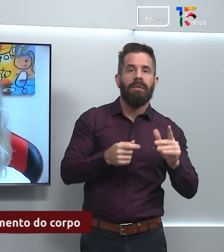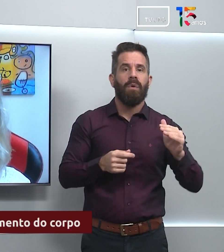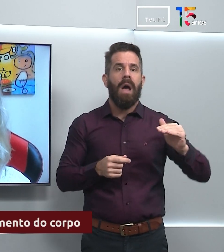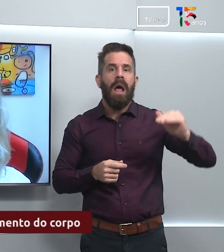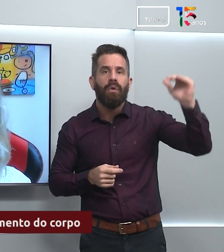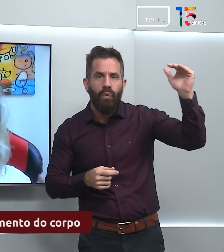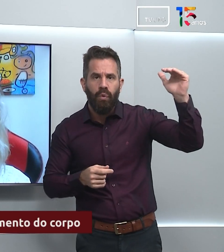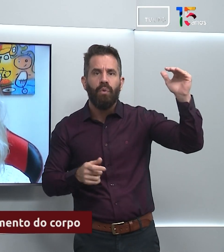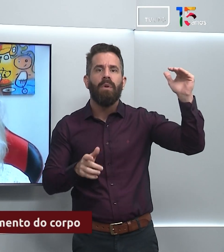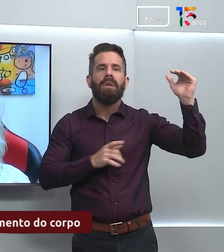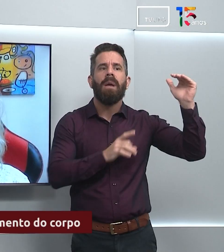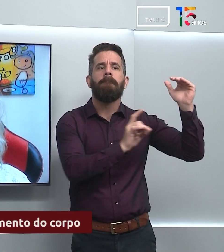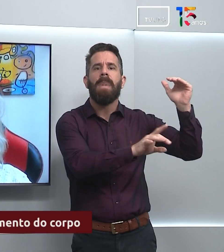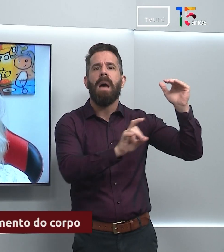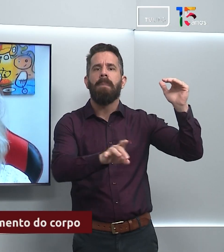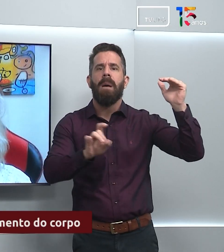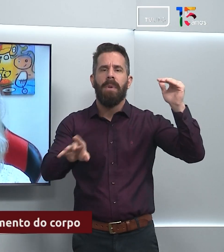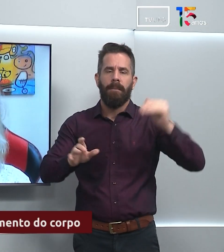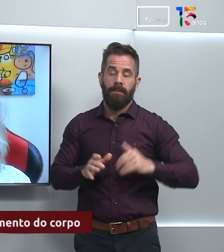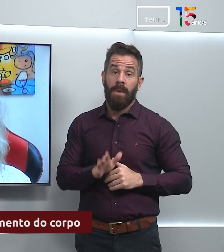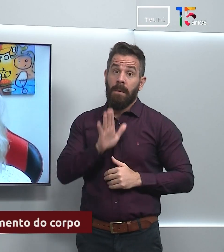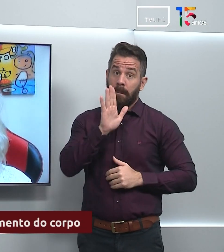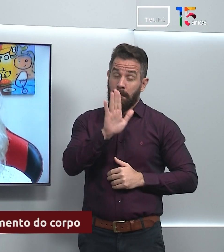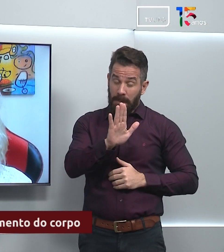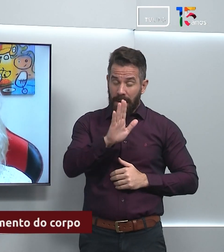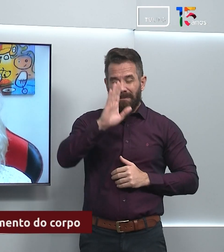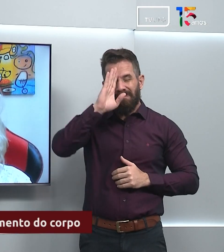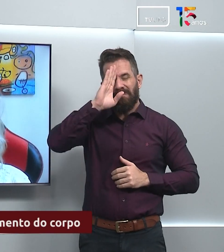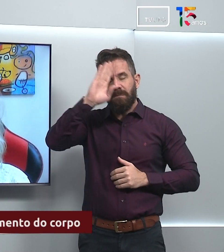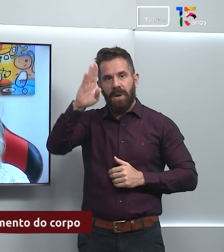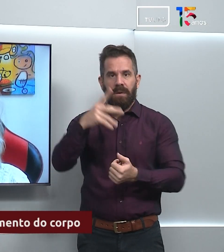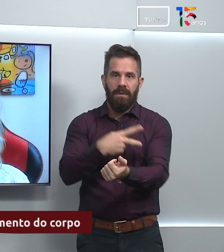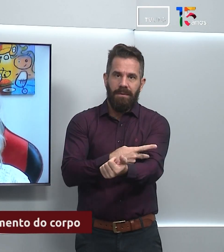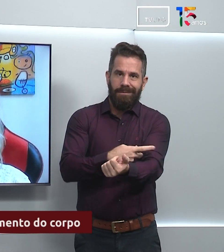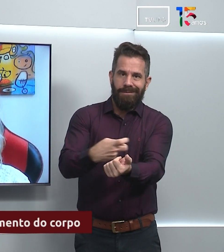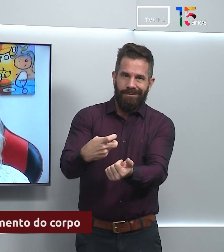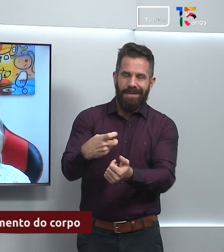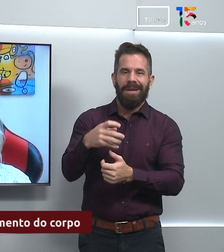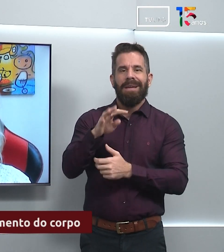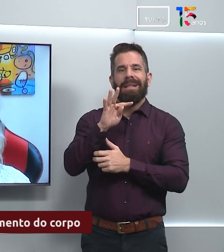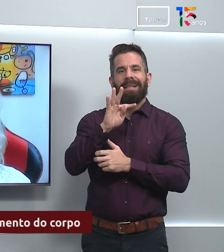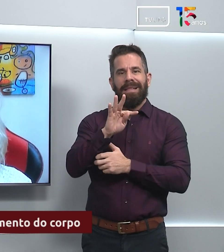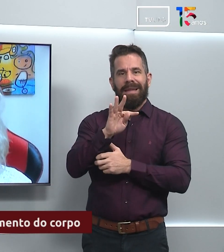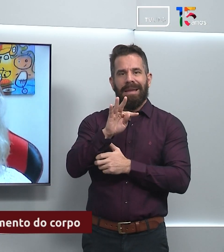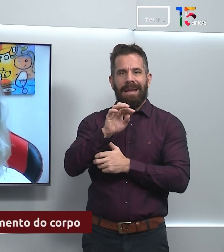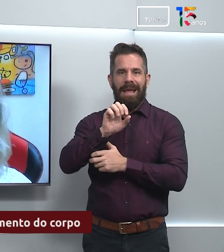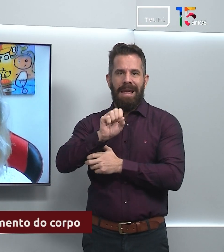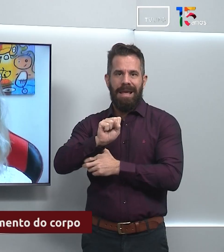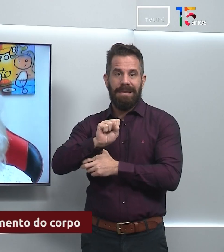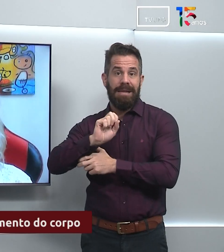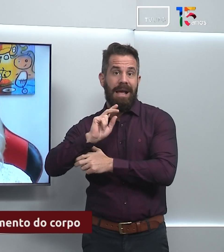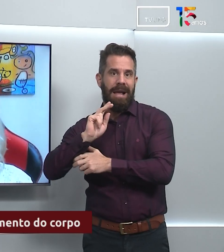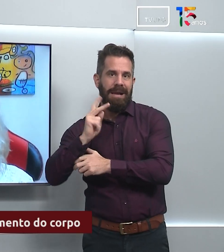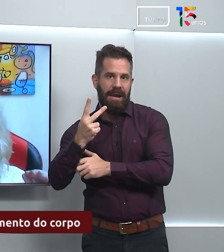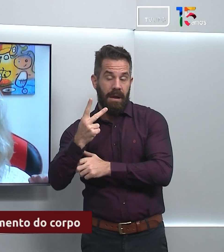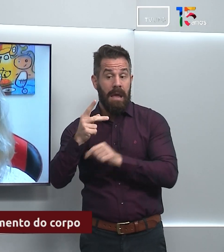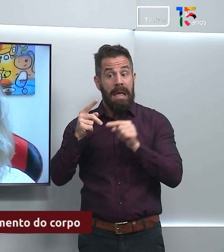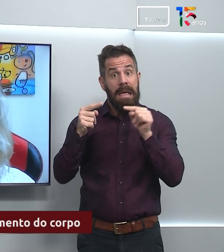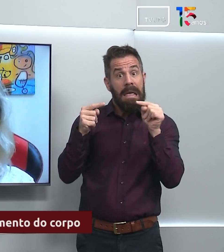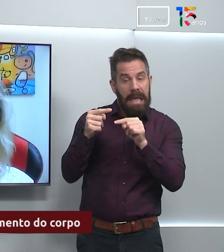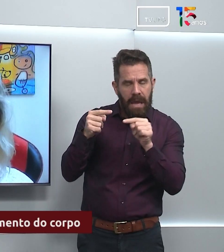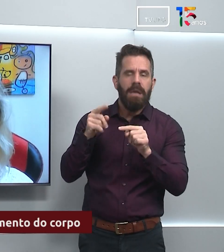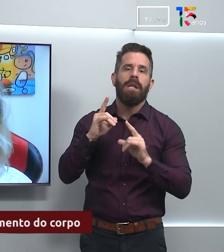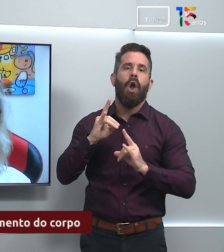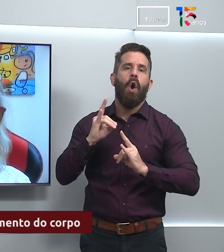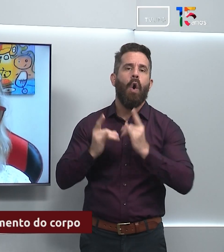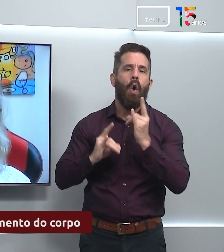ter o exame de sangue. O exame de sangue principal é o TSH, que é o hormônio estimulador da tireoide. Você vê que a